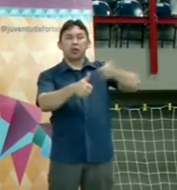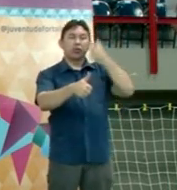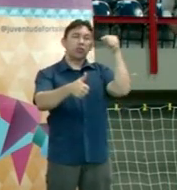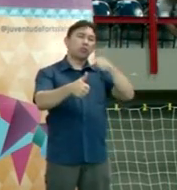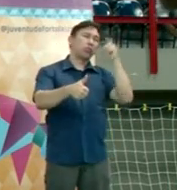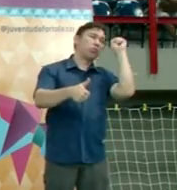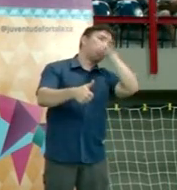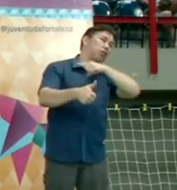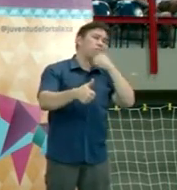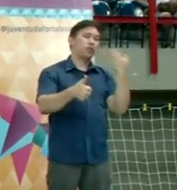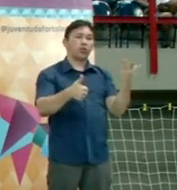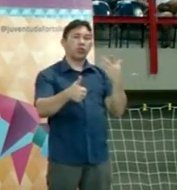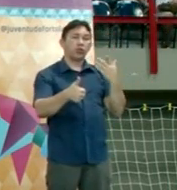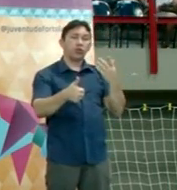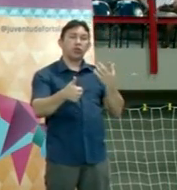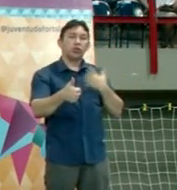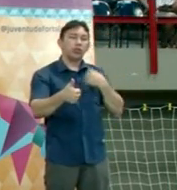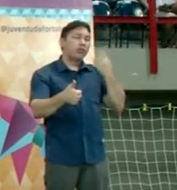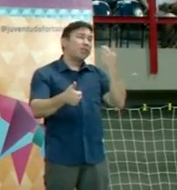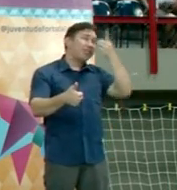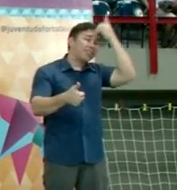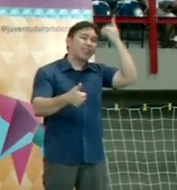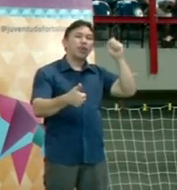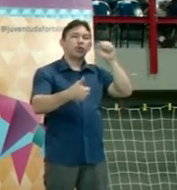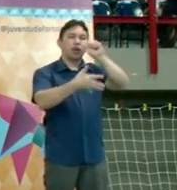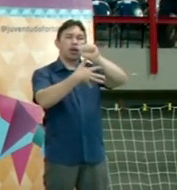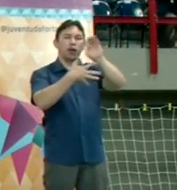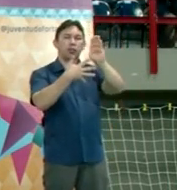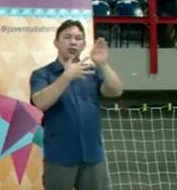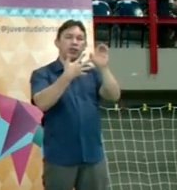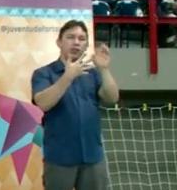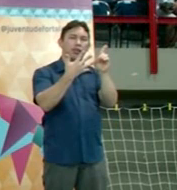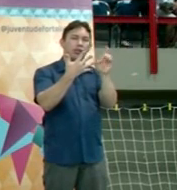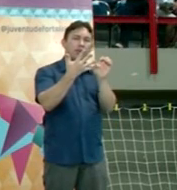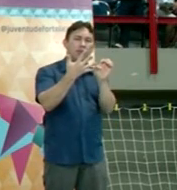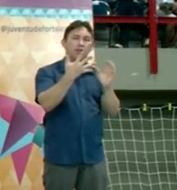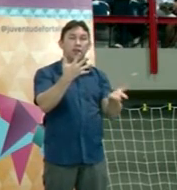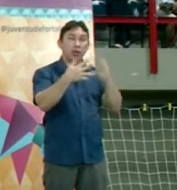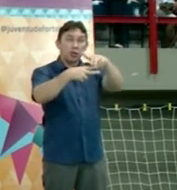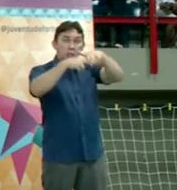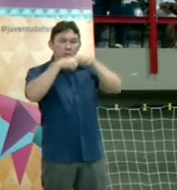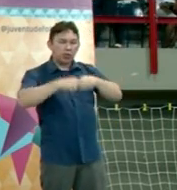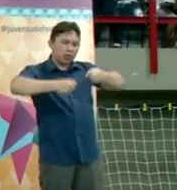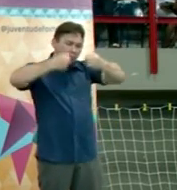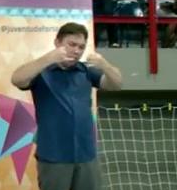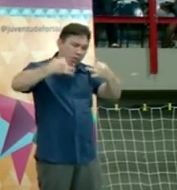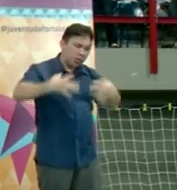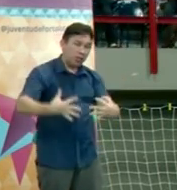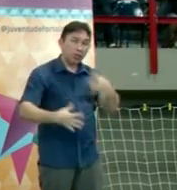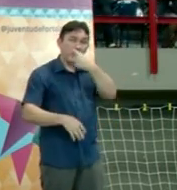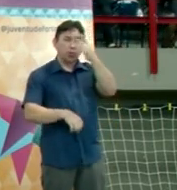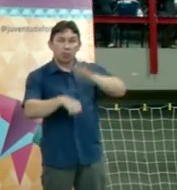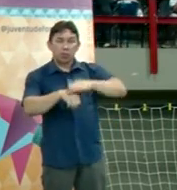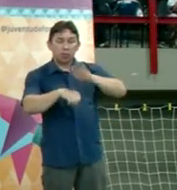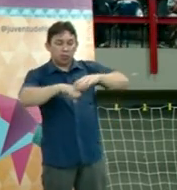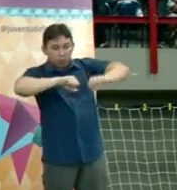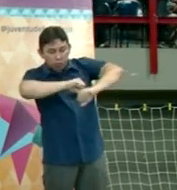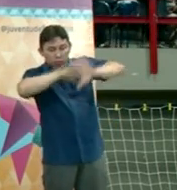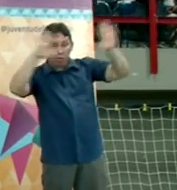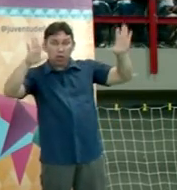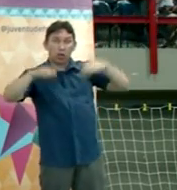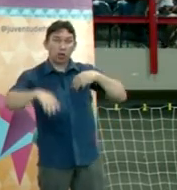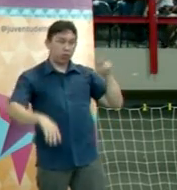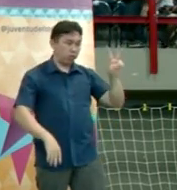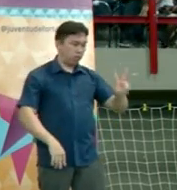trabalho nas questões, criar as alternativas. Isso eu gosto sempre de falar, é importante entender.